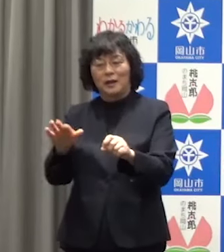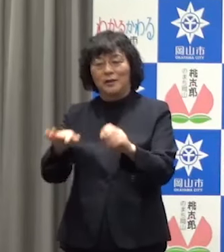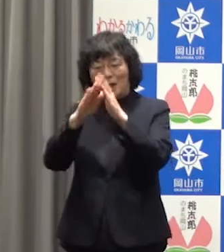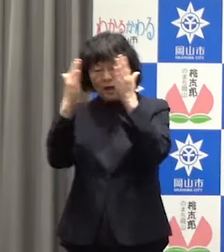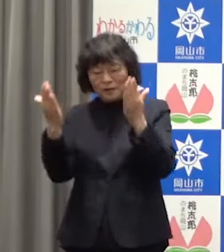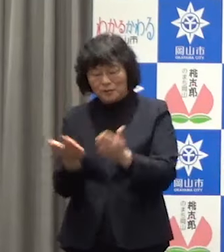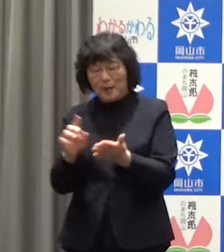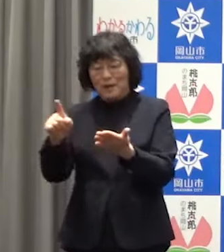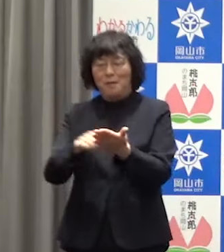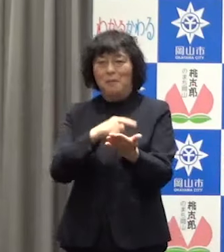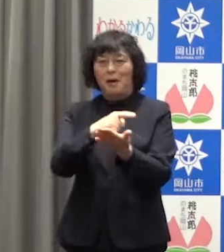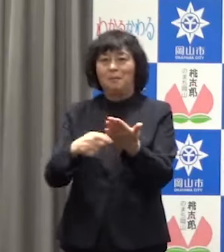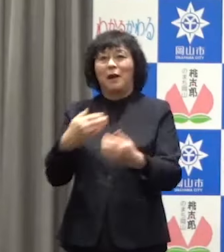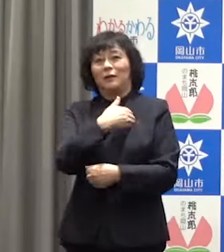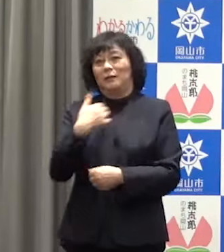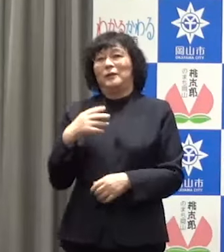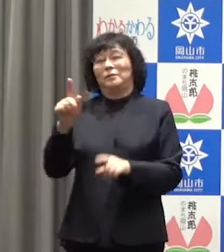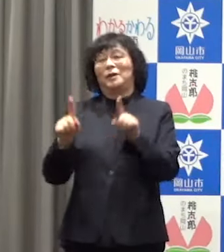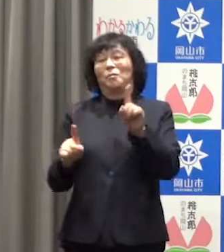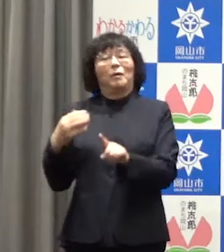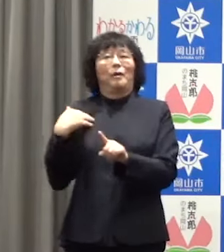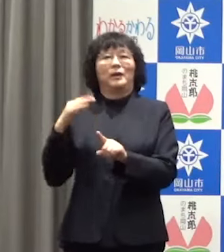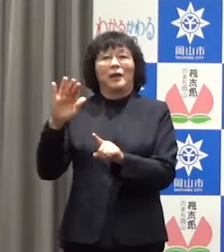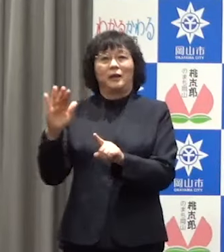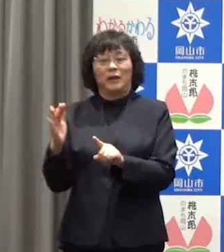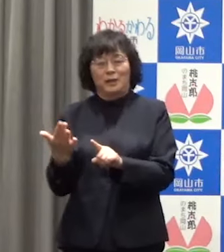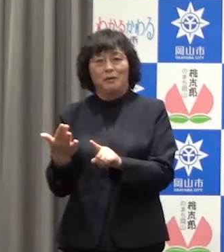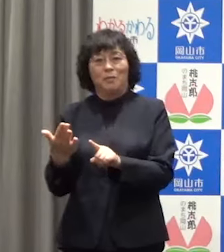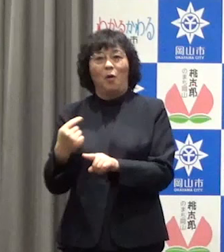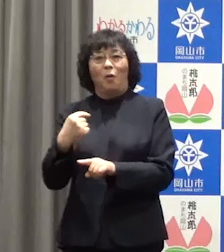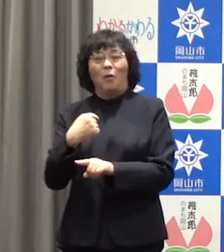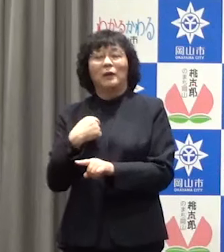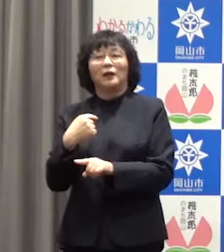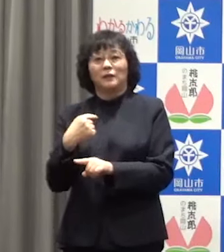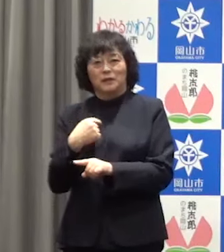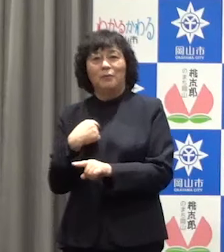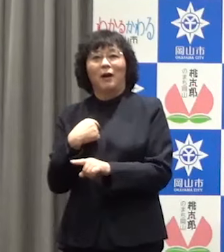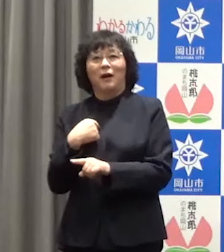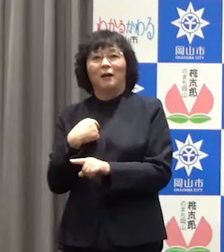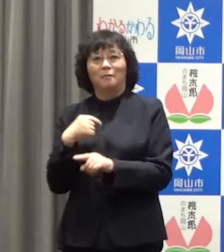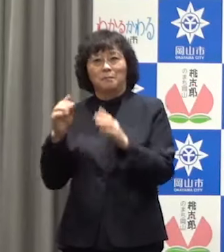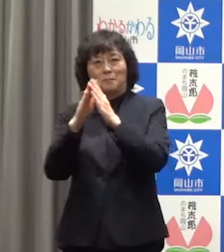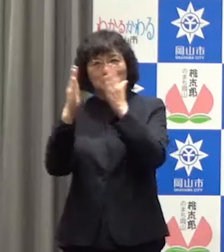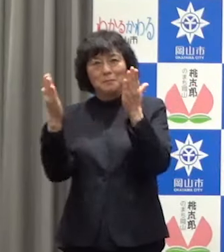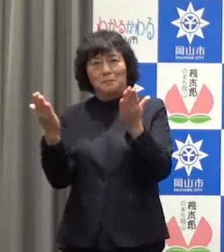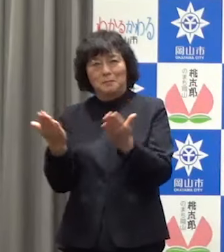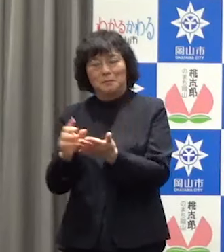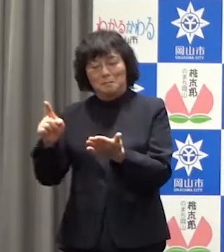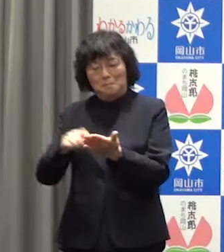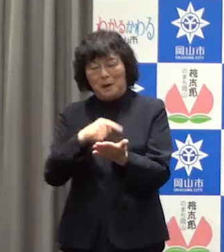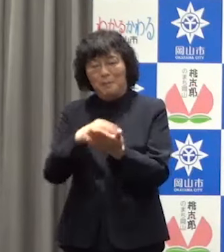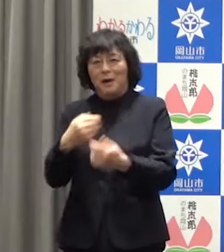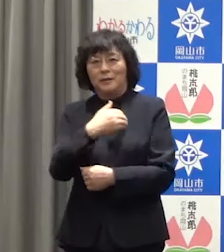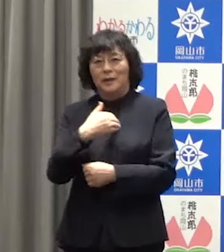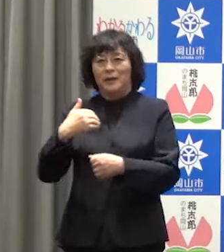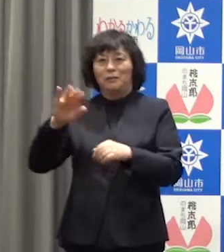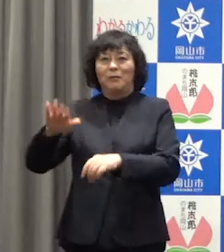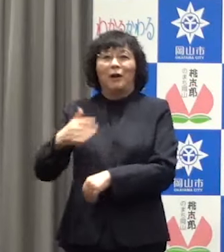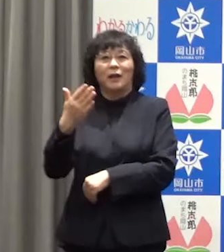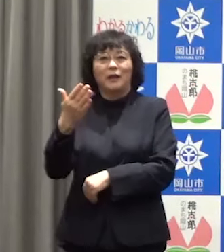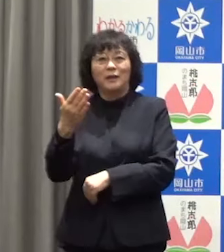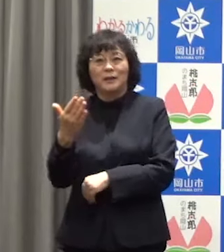ませんけれども、全体としては私はうまくいっていくんではないかという今ことを申し上げたところ